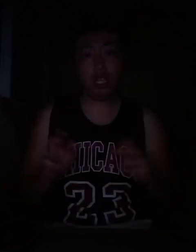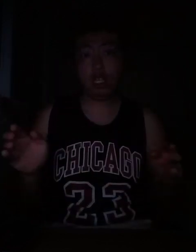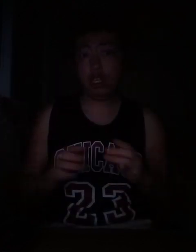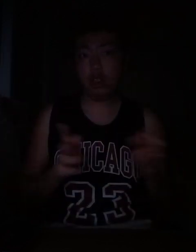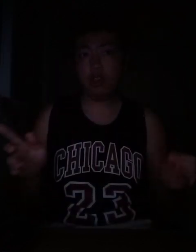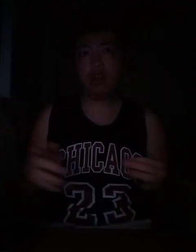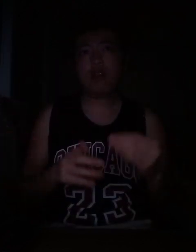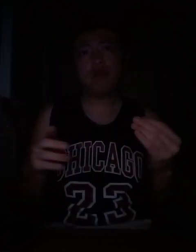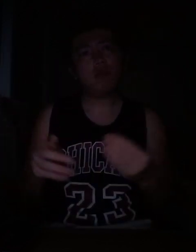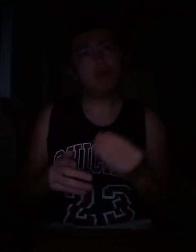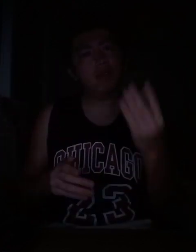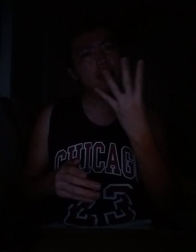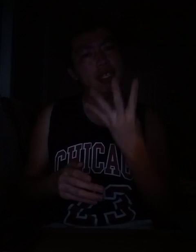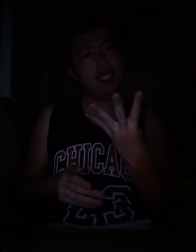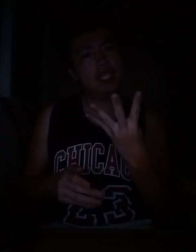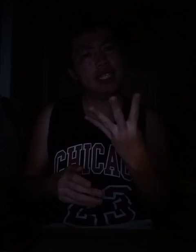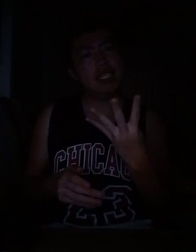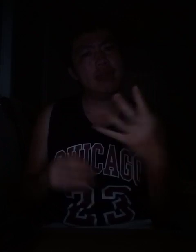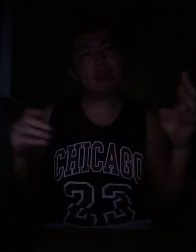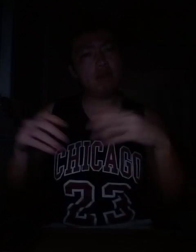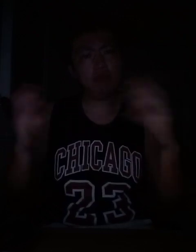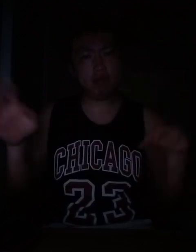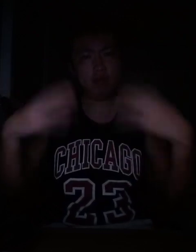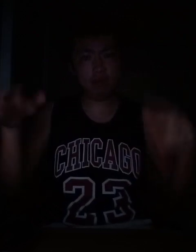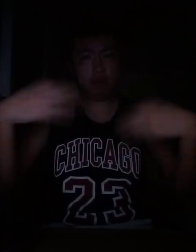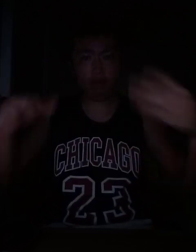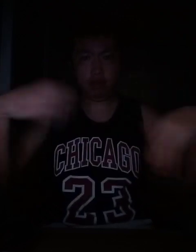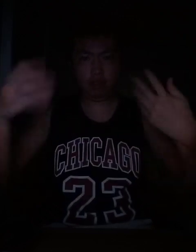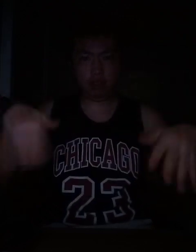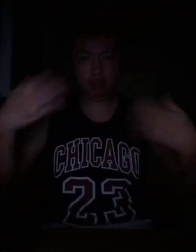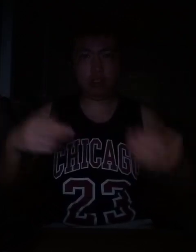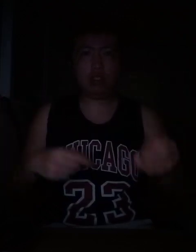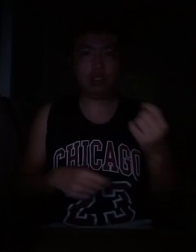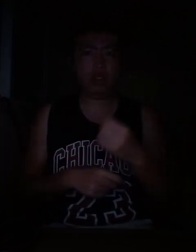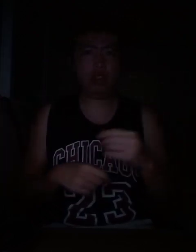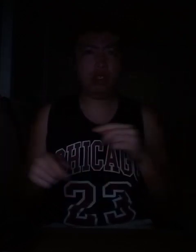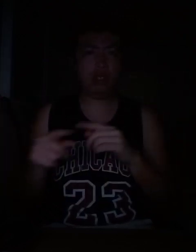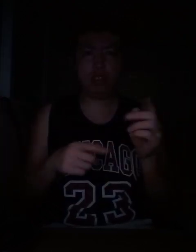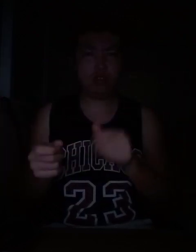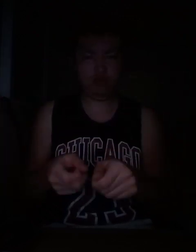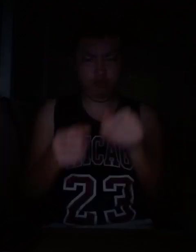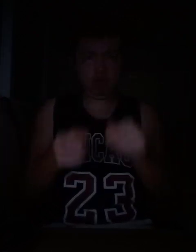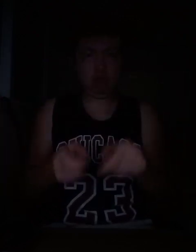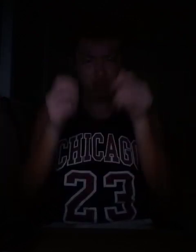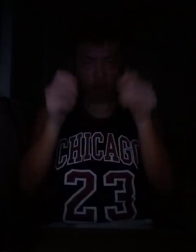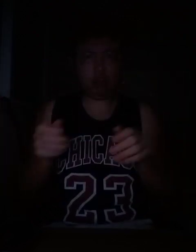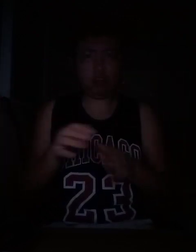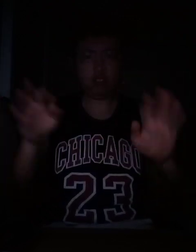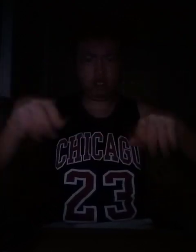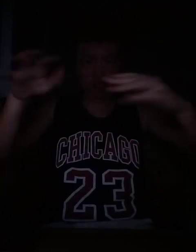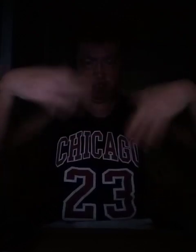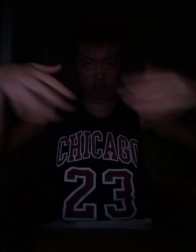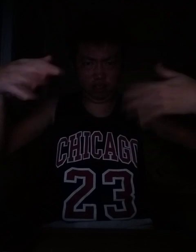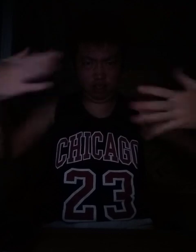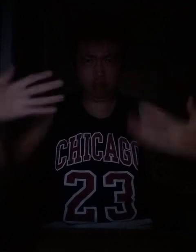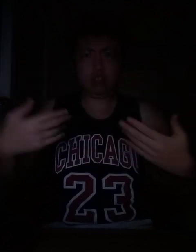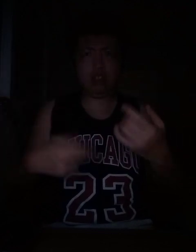남해안에는 순간 최대 풍속이 초속 40m 안팎으로 나무가 뿌리채 뽑힐 정도의 수준으로 매우 강하게